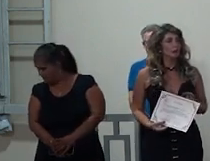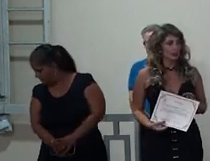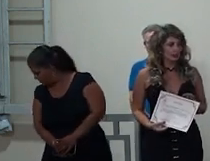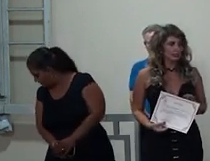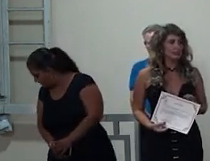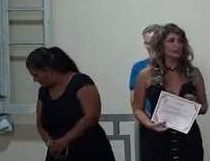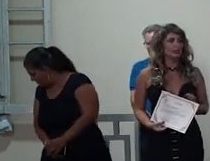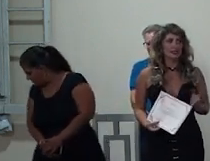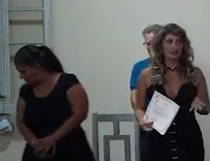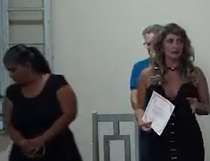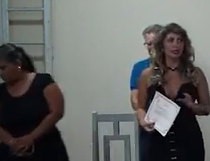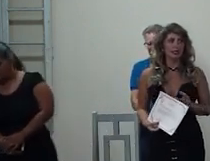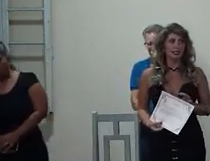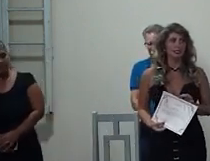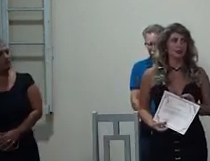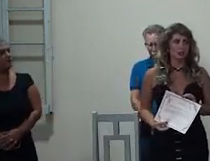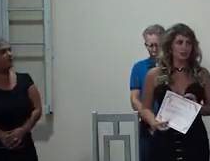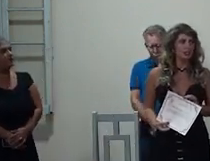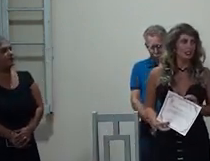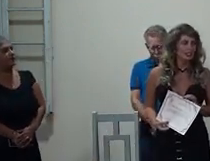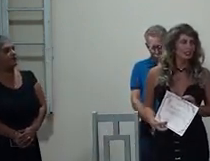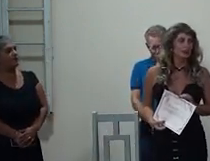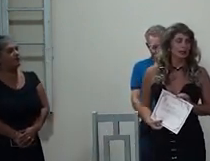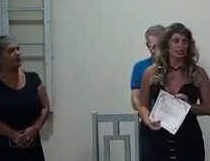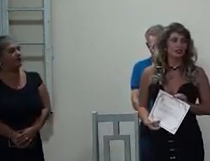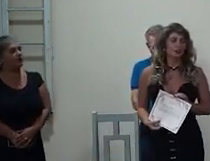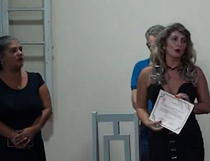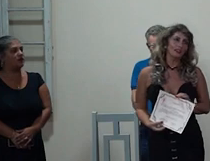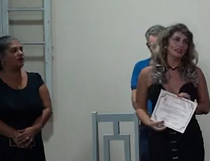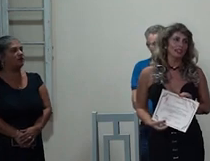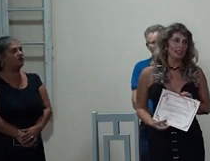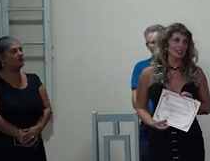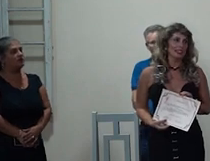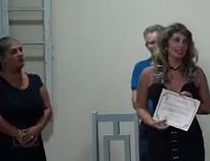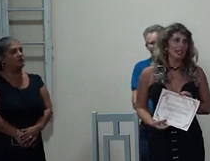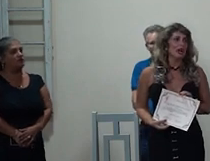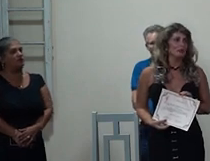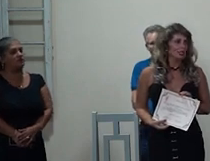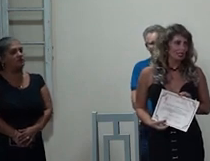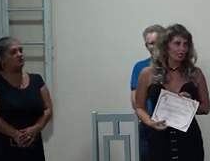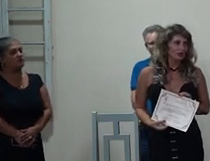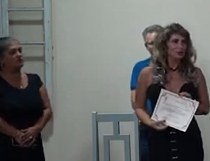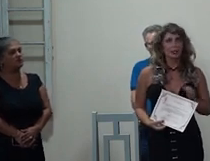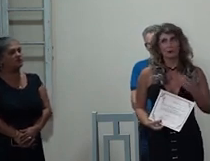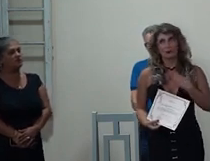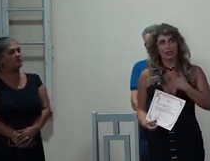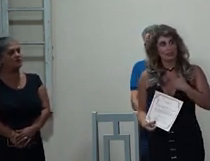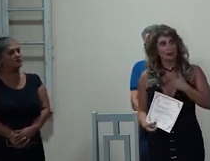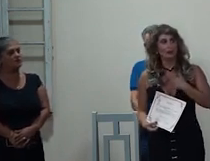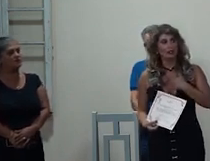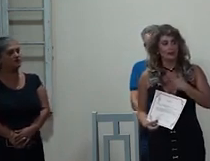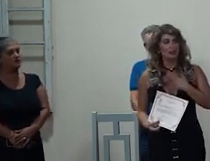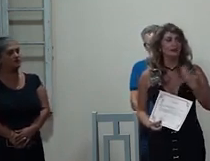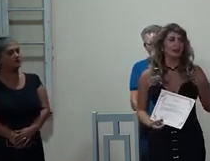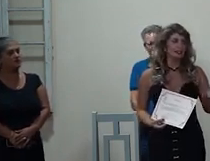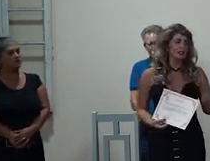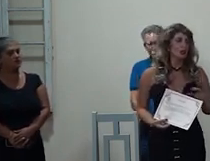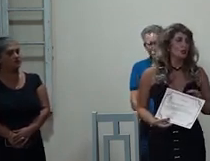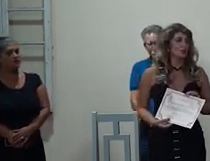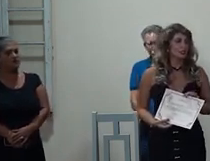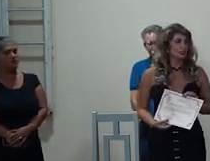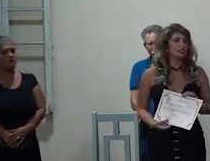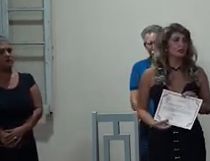clube necessite de acessibilidade linguística, para que a gente possa estar aí auxiliando. Se eu mesma não puder vir,